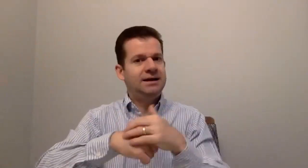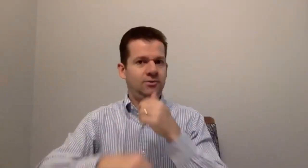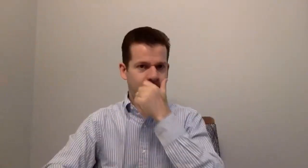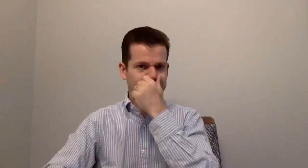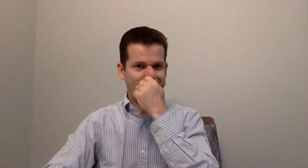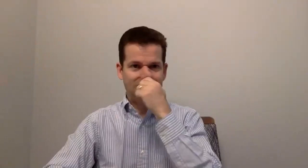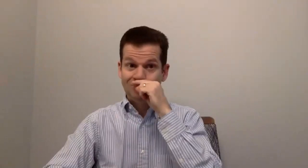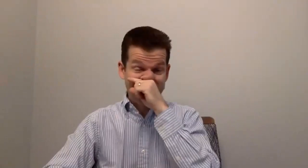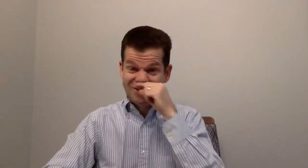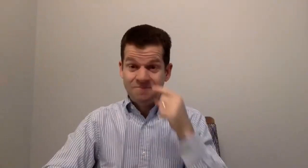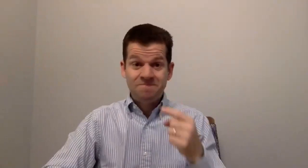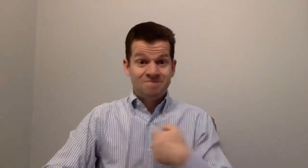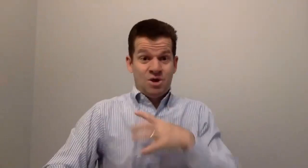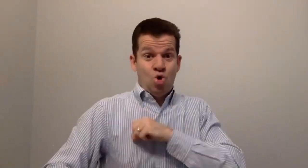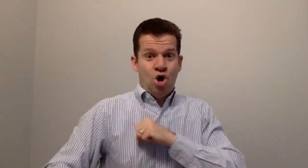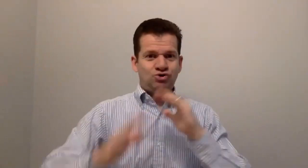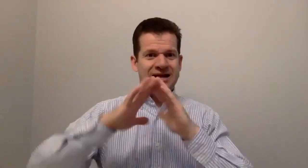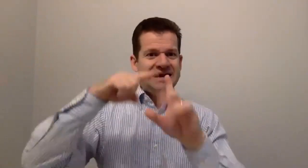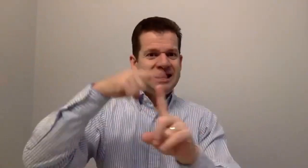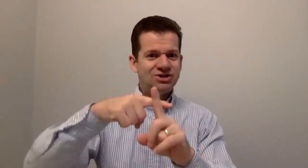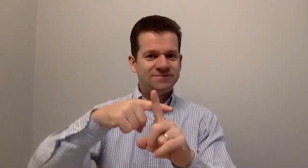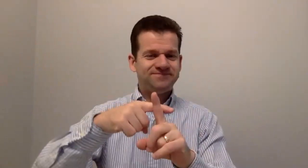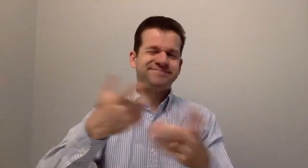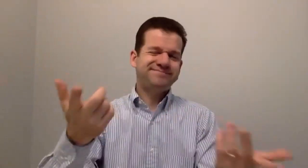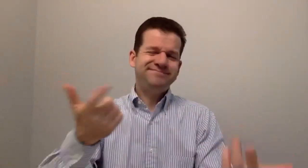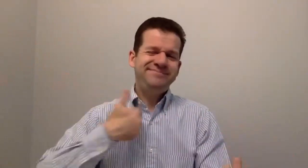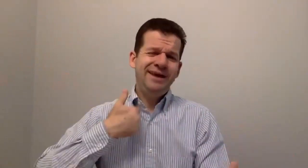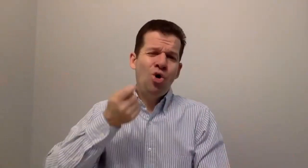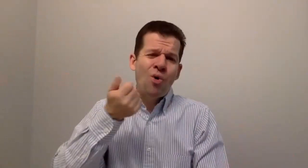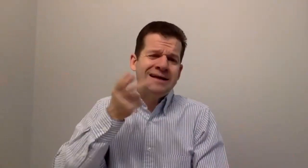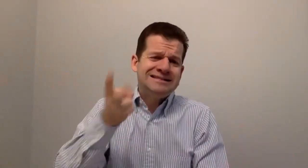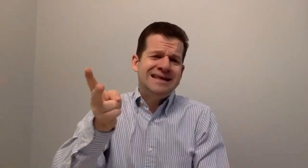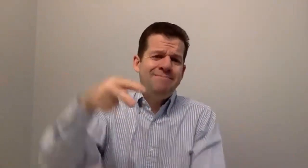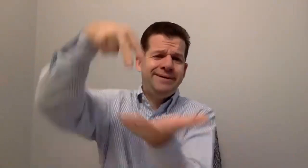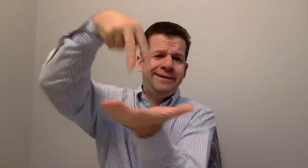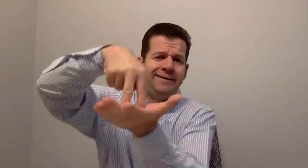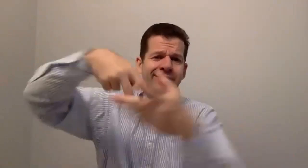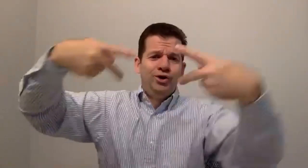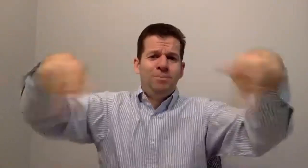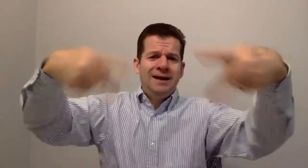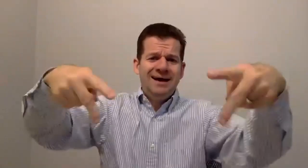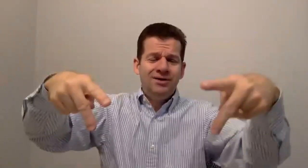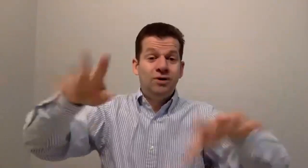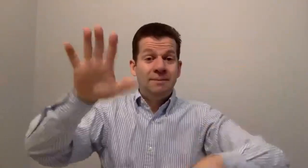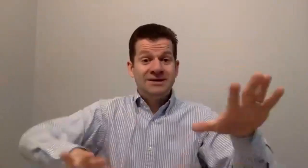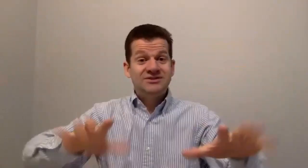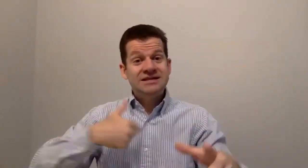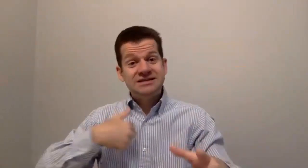carinho. Eu gosto na igreja, eu quase sempre estou pregando, mas às vezes